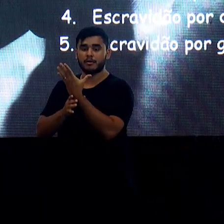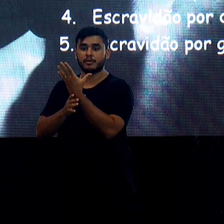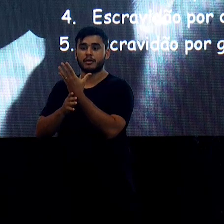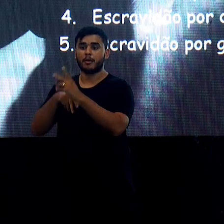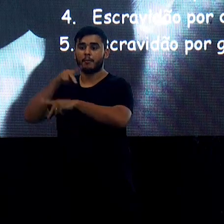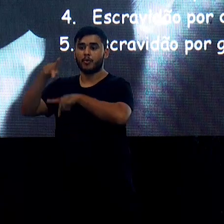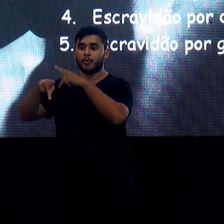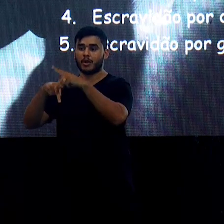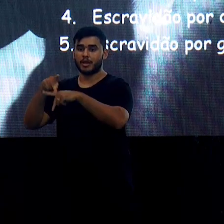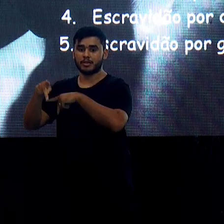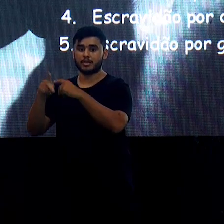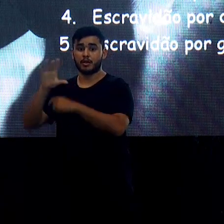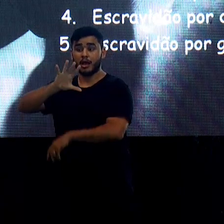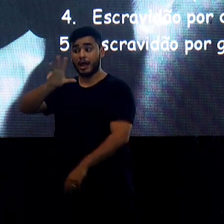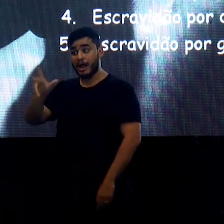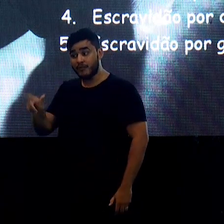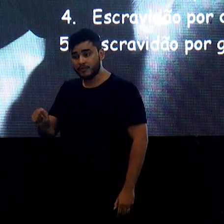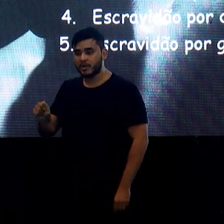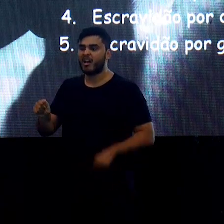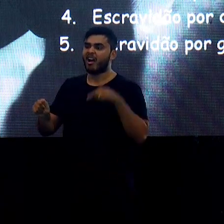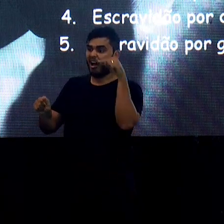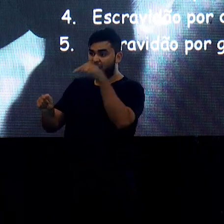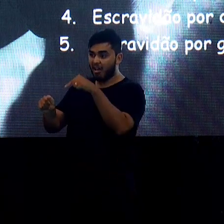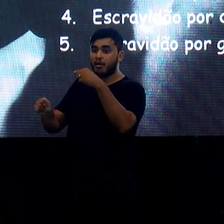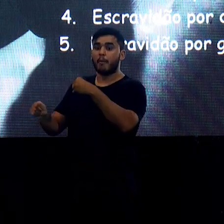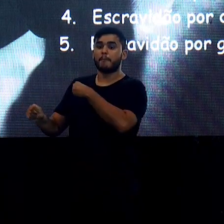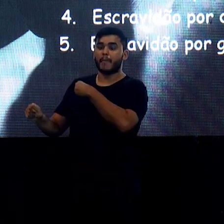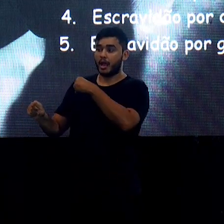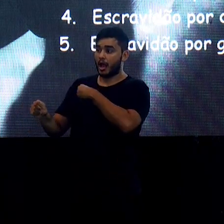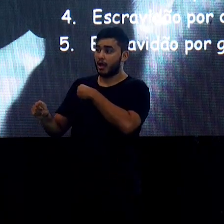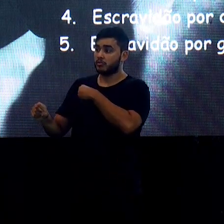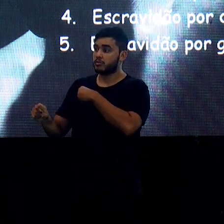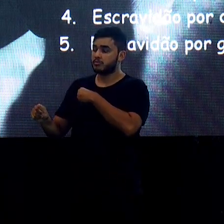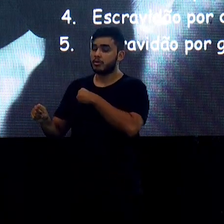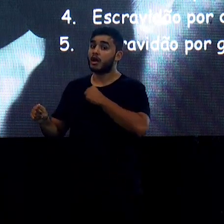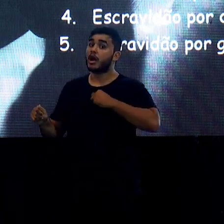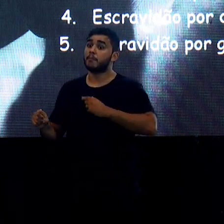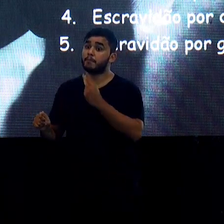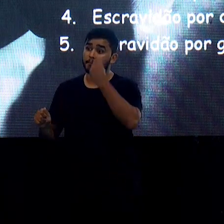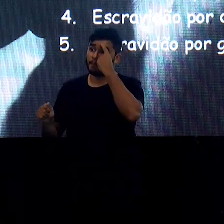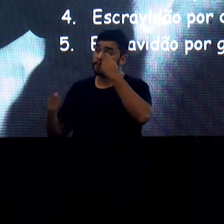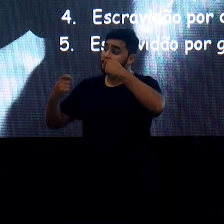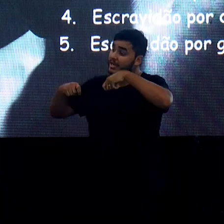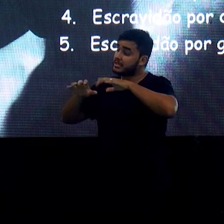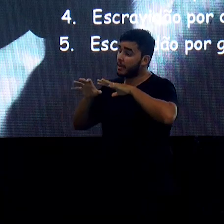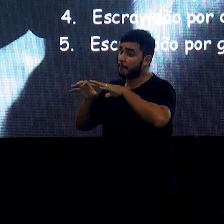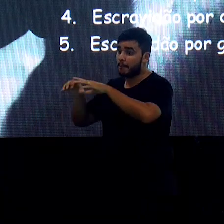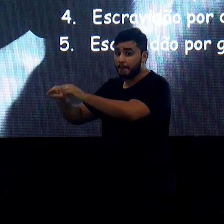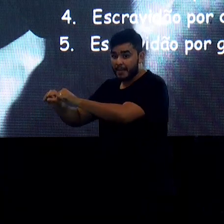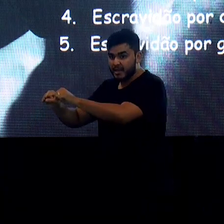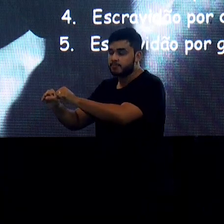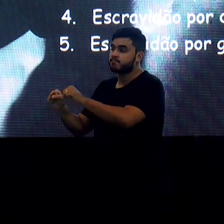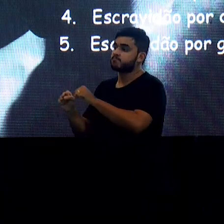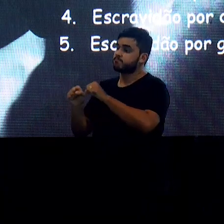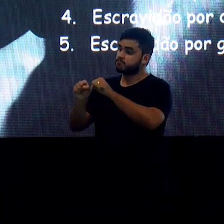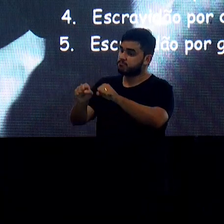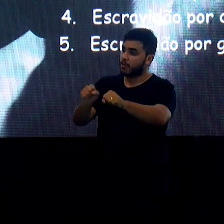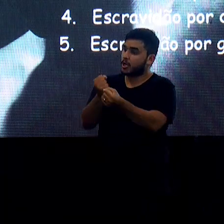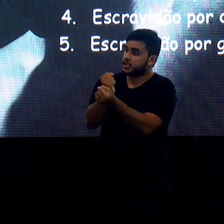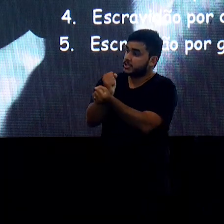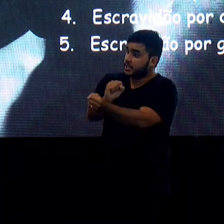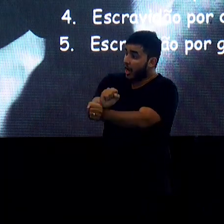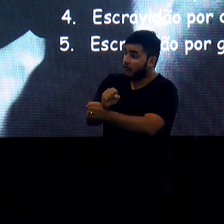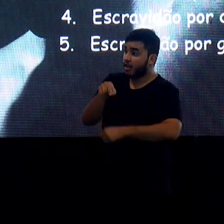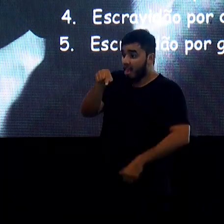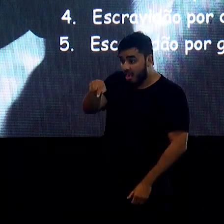em pecado e era necessário resgatá-los desse pecado através da escravidão.